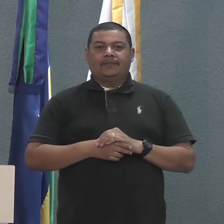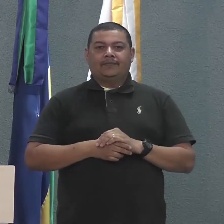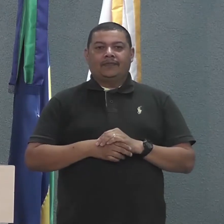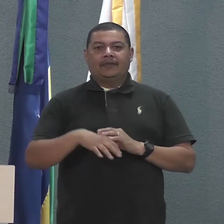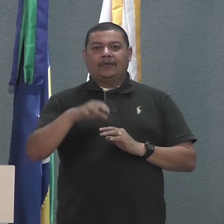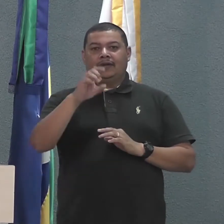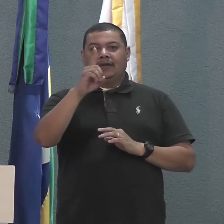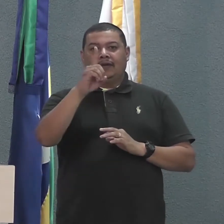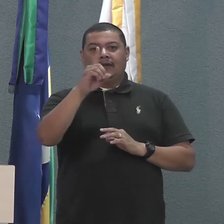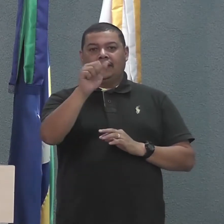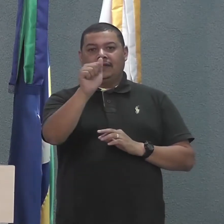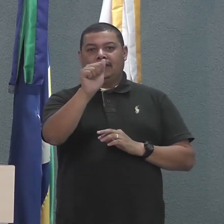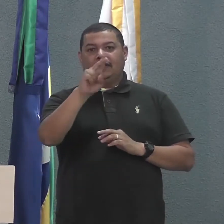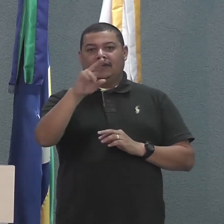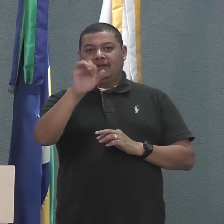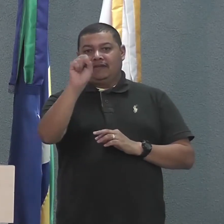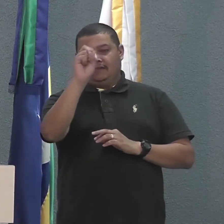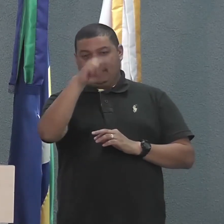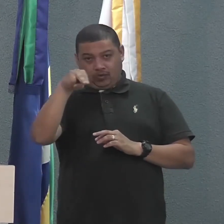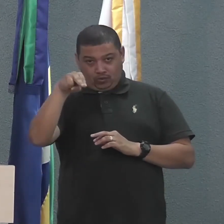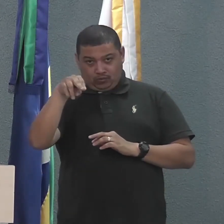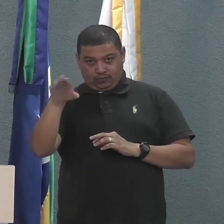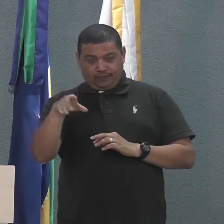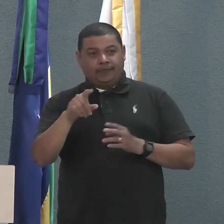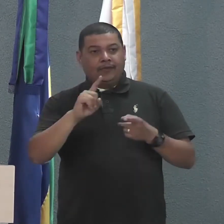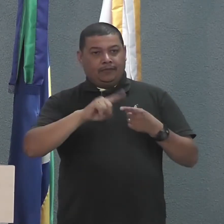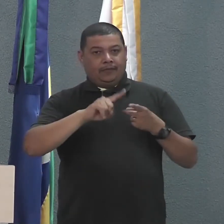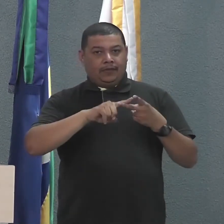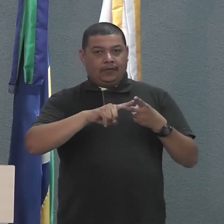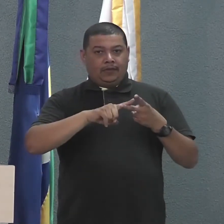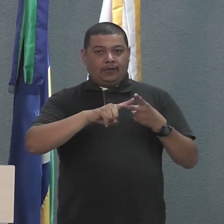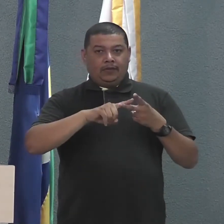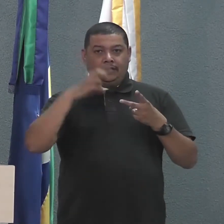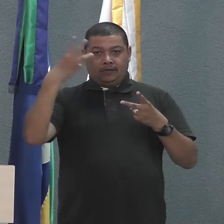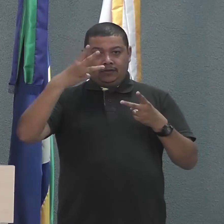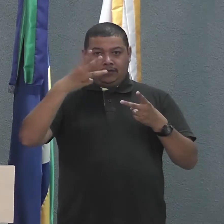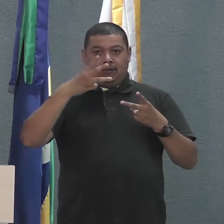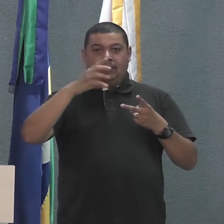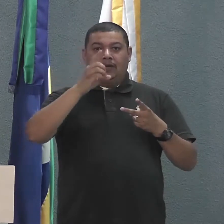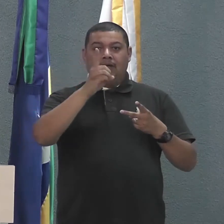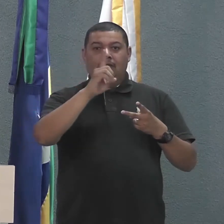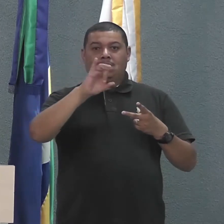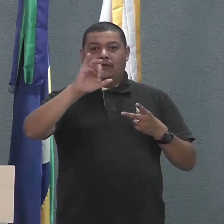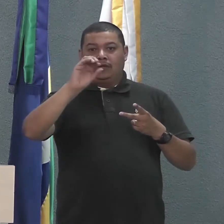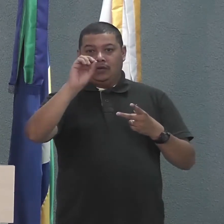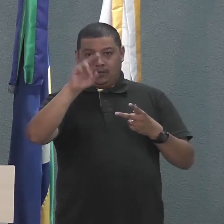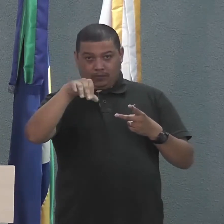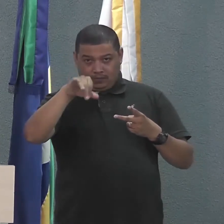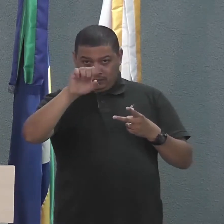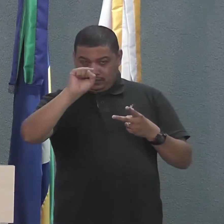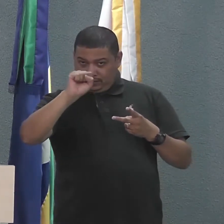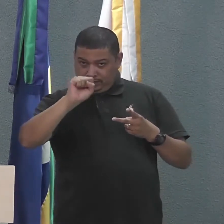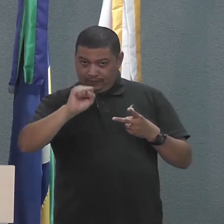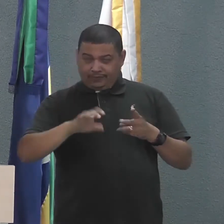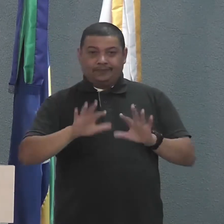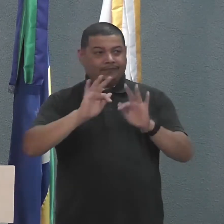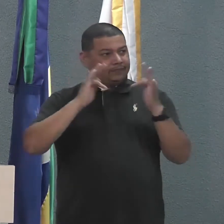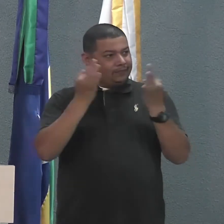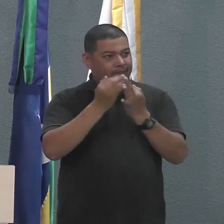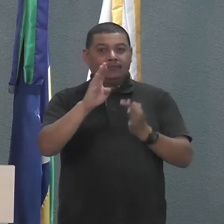Bento e o bronze para o Johnny Mendes Bento. Que orgulho aí, né, da família Bento aqui de